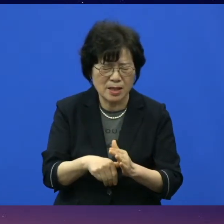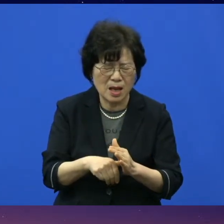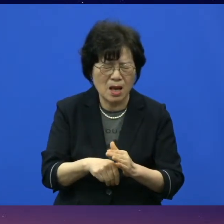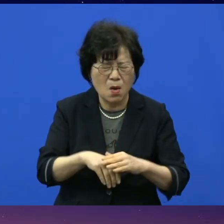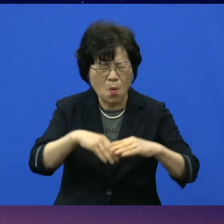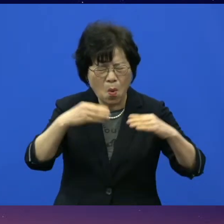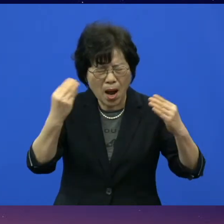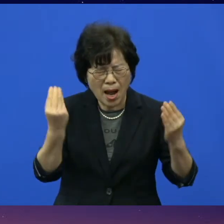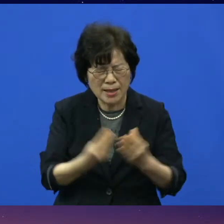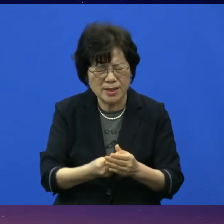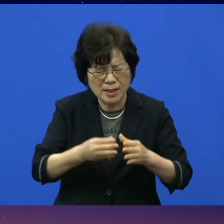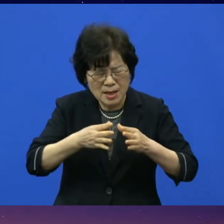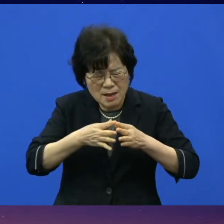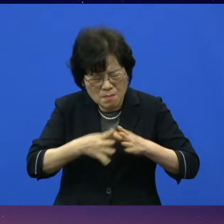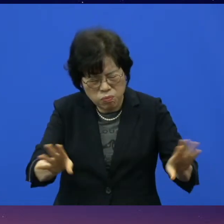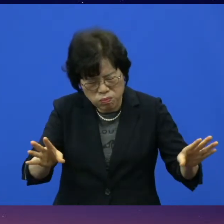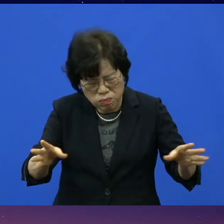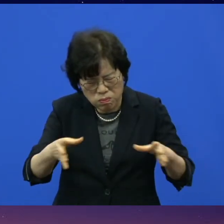너덜너덜해져요.